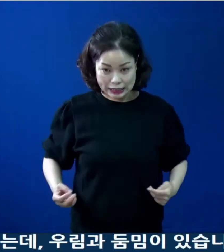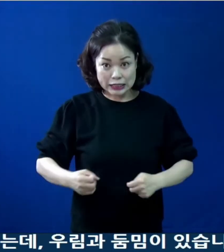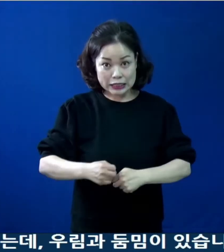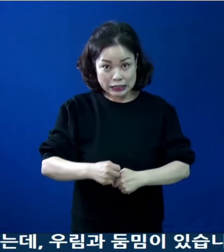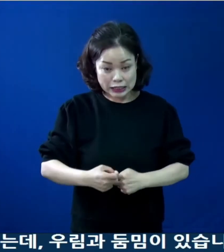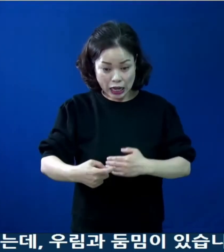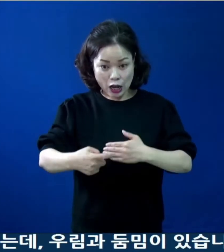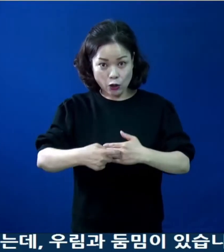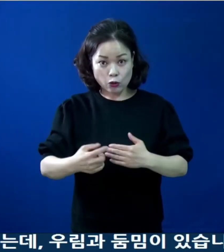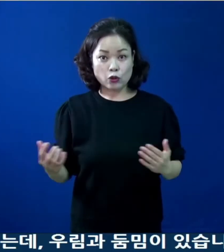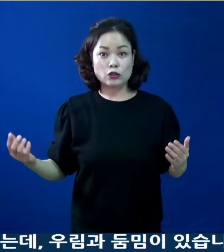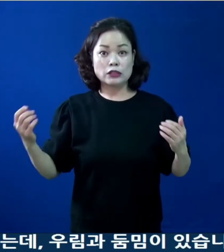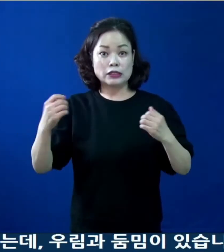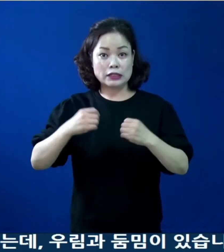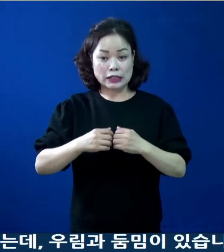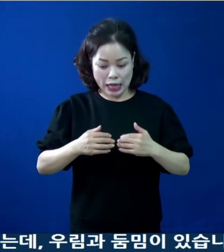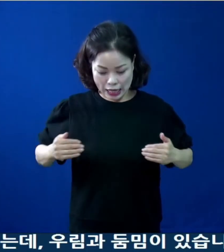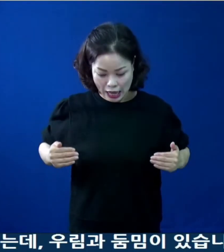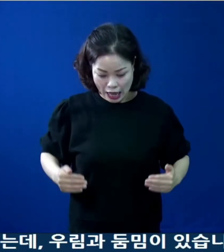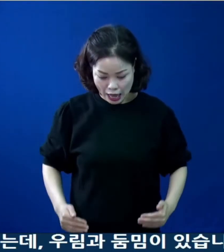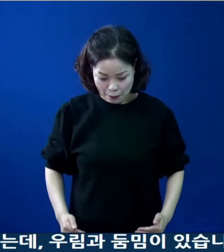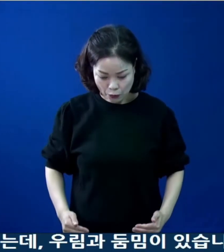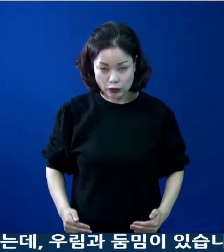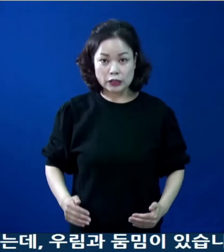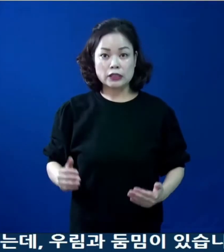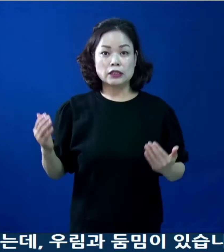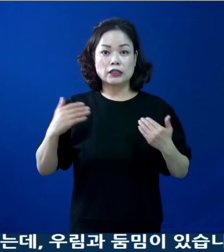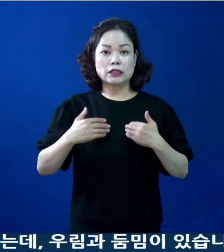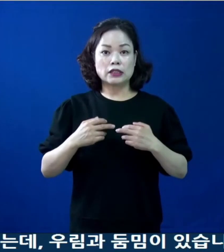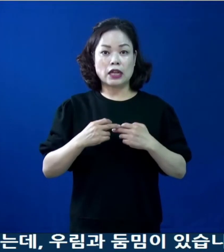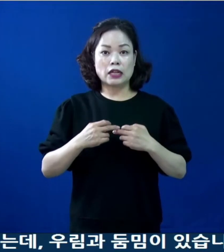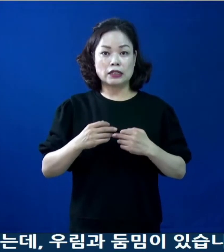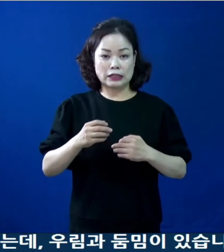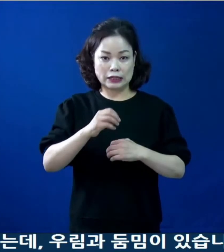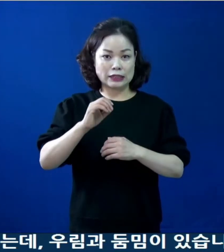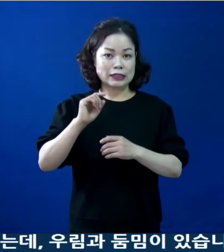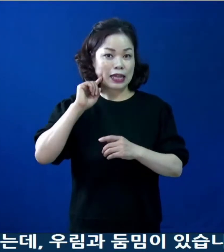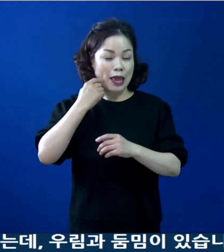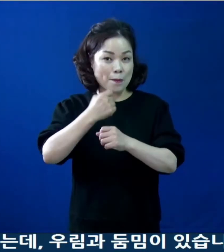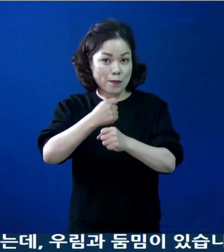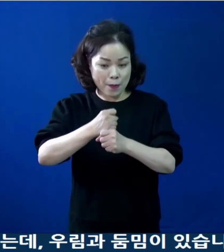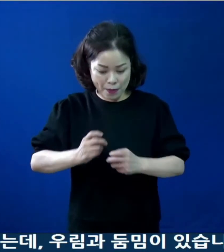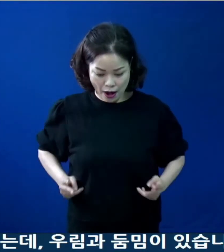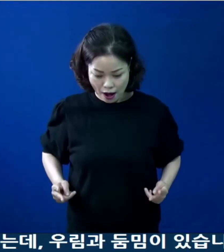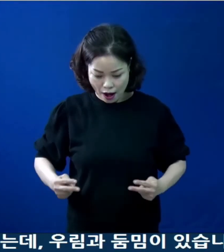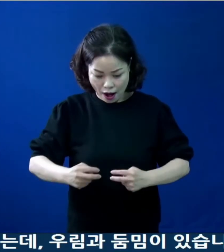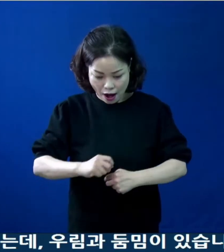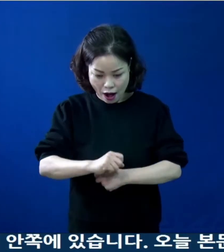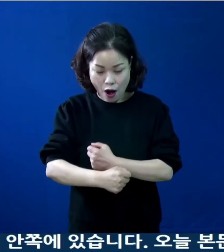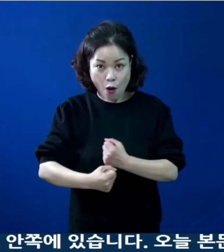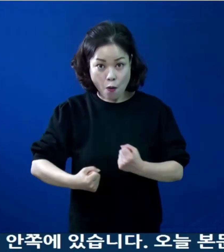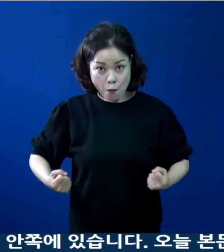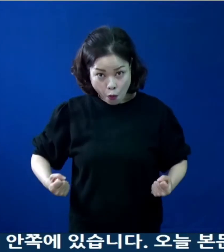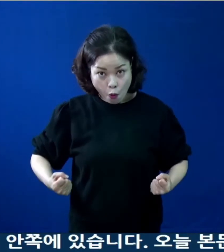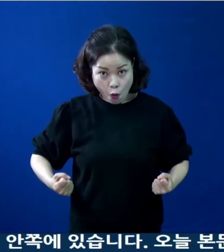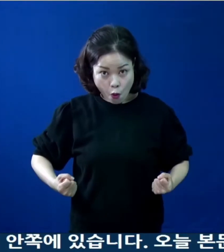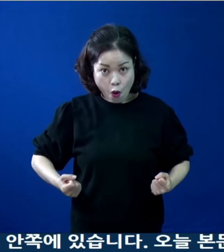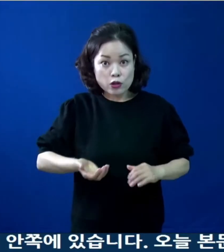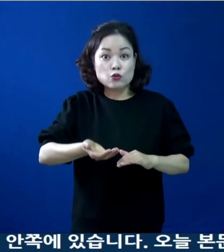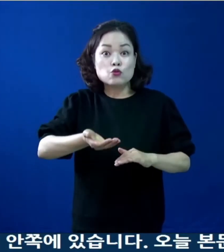띄우고 겉옷을 입히고 에봇을 걸쳐 입히고 에봇에 장식 띠를 띄워서 에봇을 몸에 메고